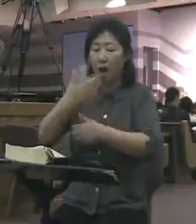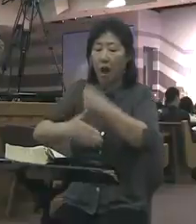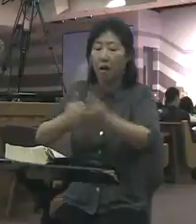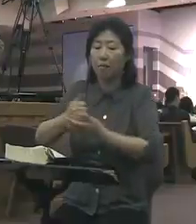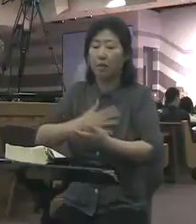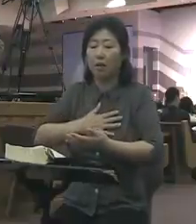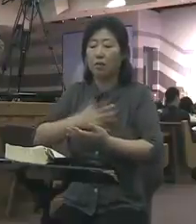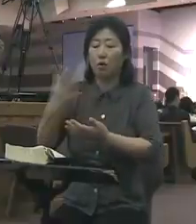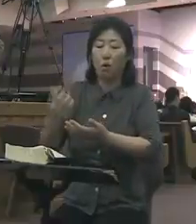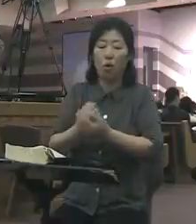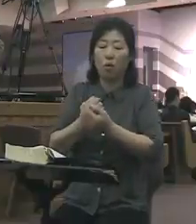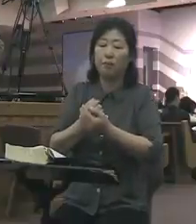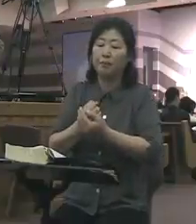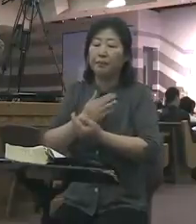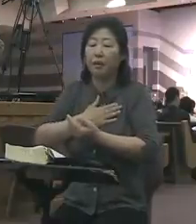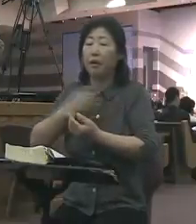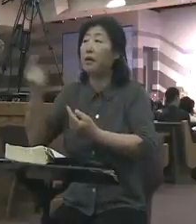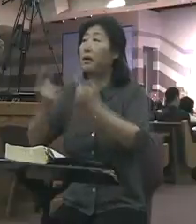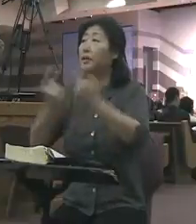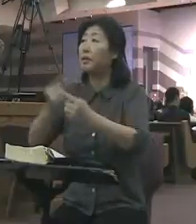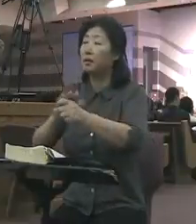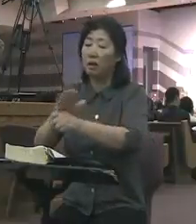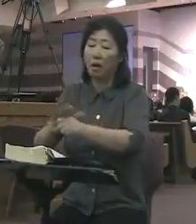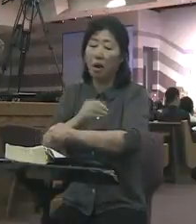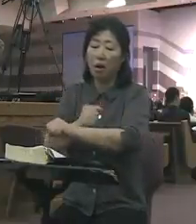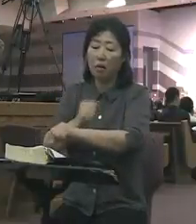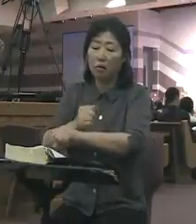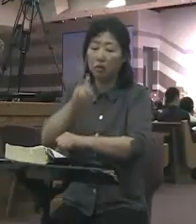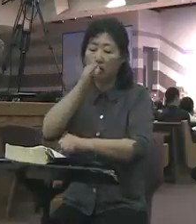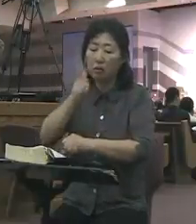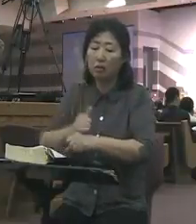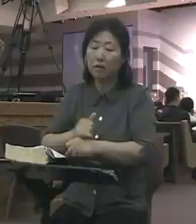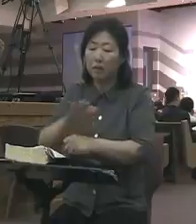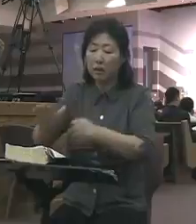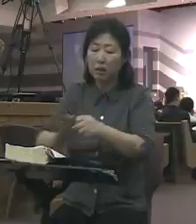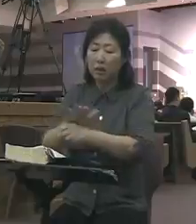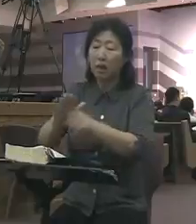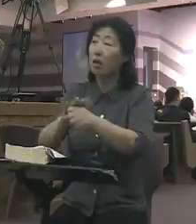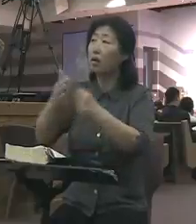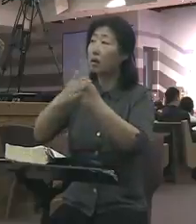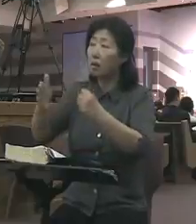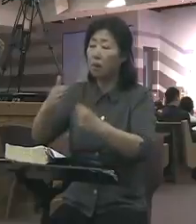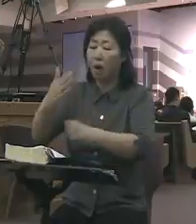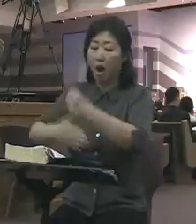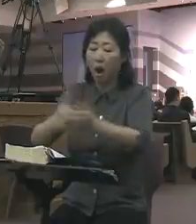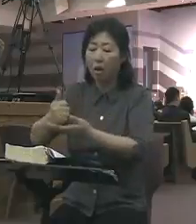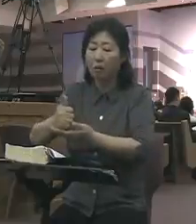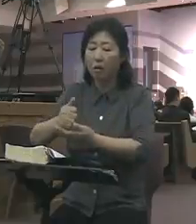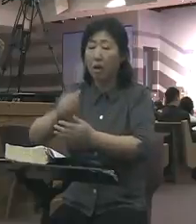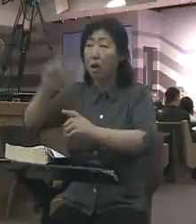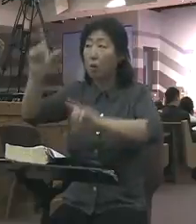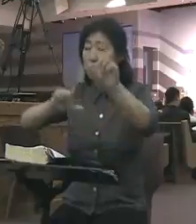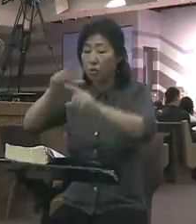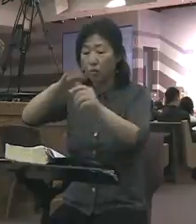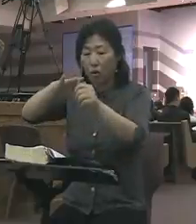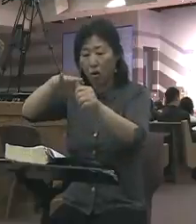소유함으로 나의 형제를 사랑할 수 있는, 그 사랑 때문에 하나님의 모습을 닮을 수 있는 여유를 갖고 이